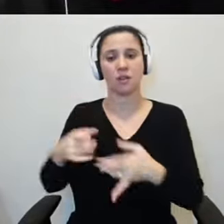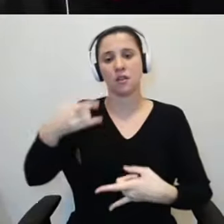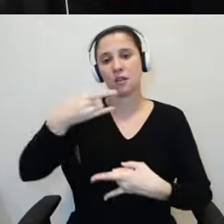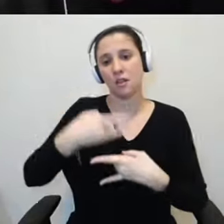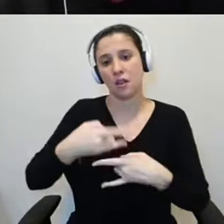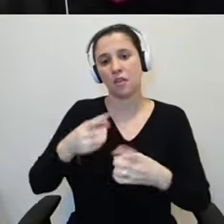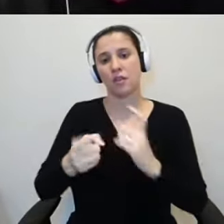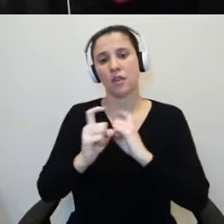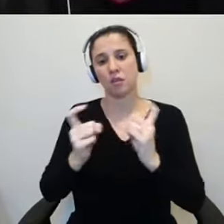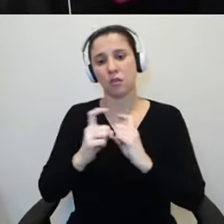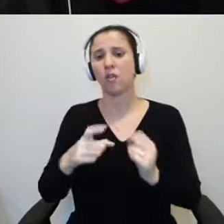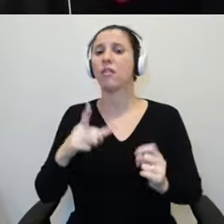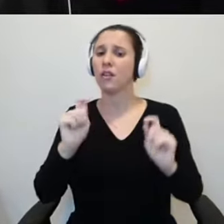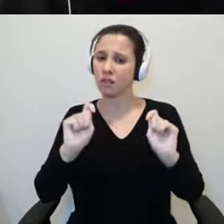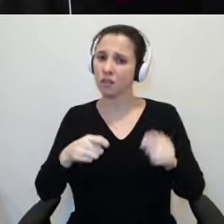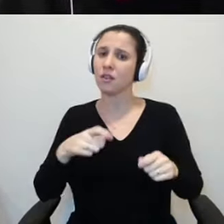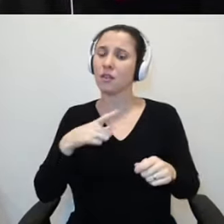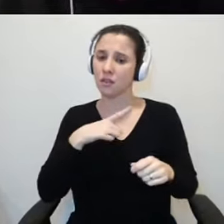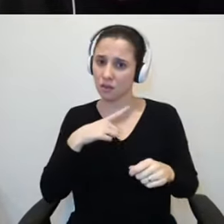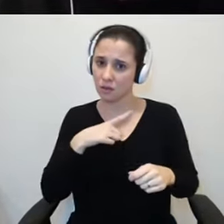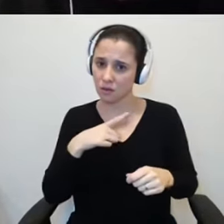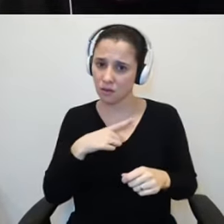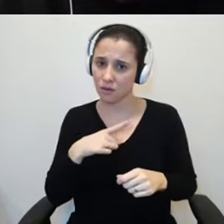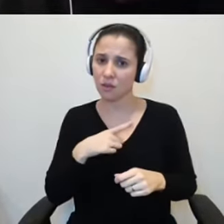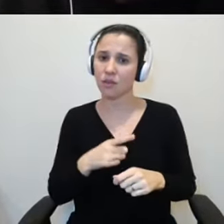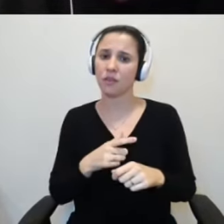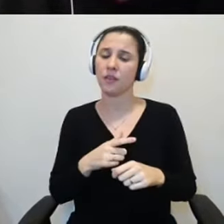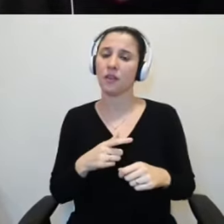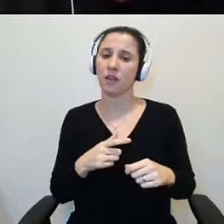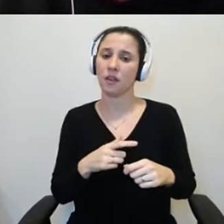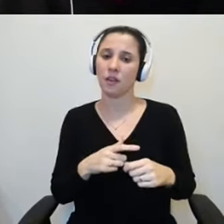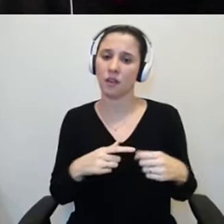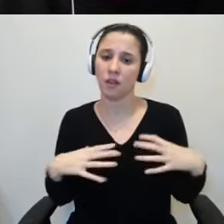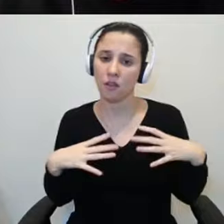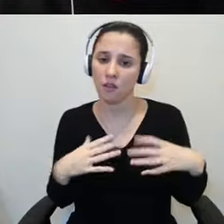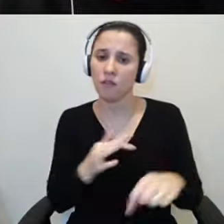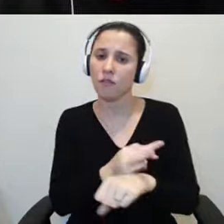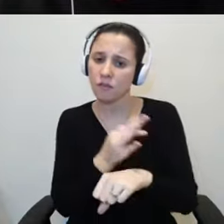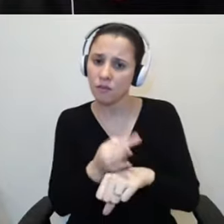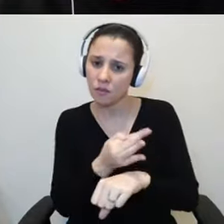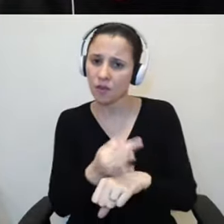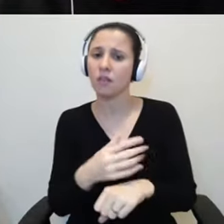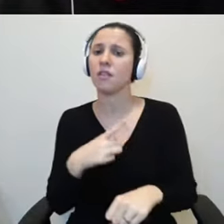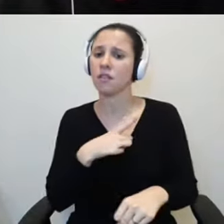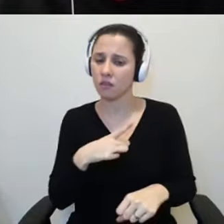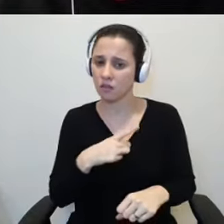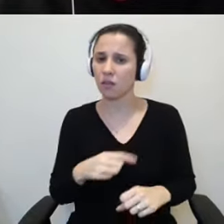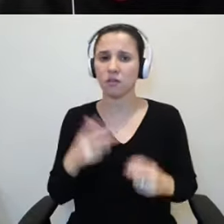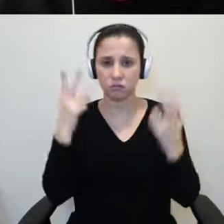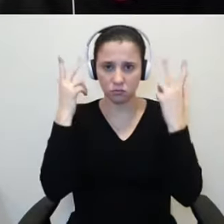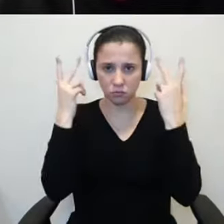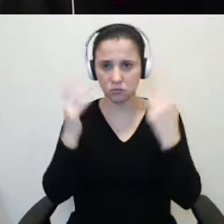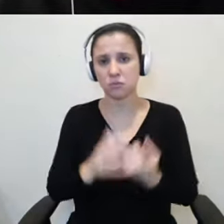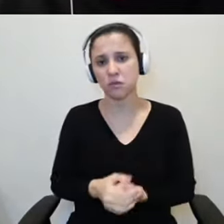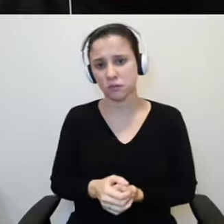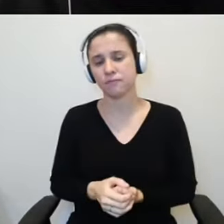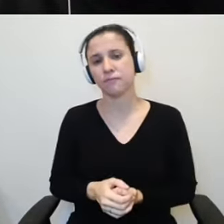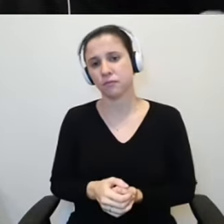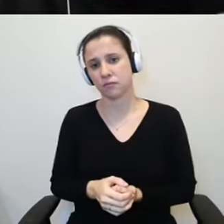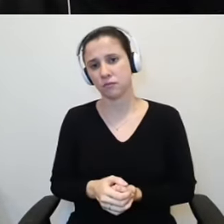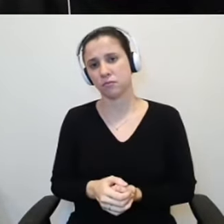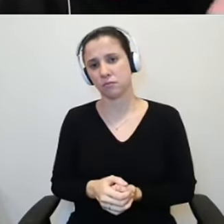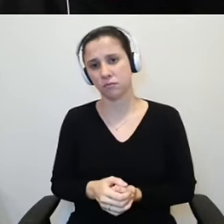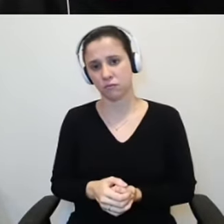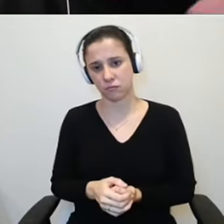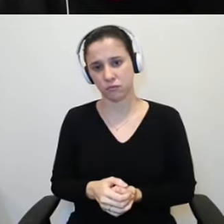Sim, afetam as férias. Não tem como a gente sair fora disso. Para a gente tentar realmente minimizar o impacto, a gente teria